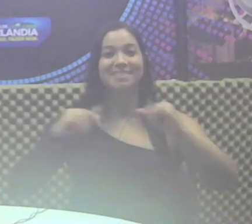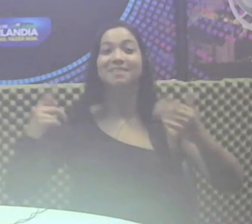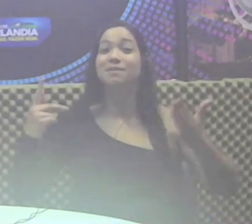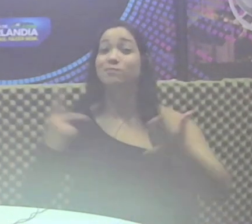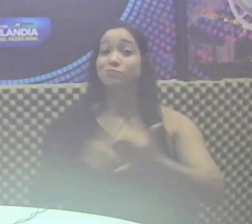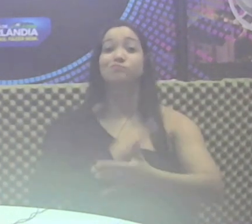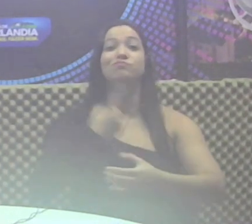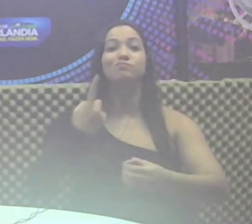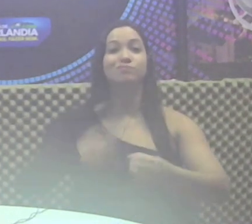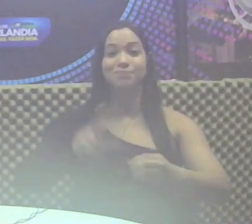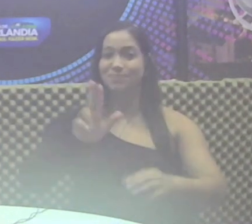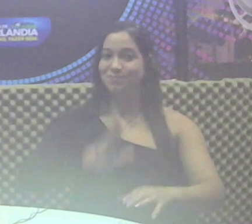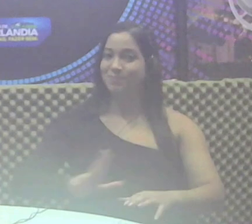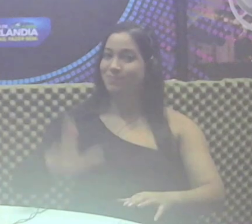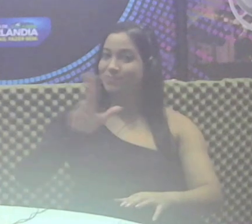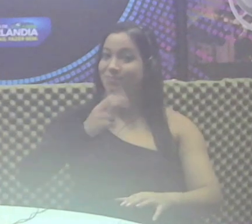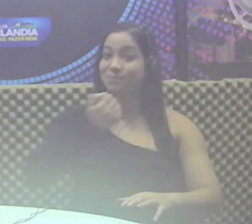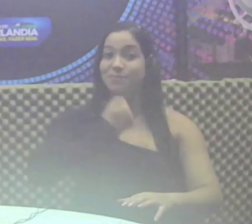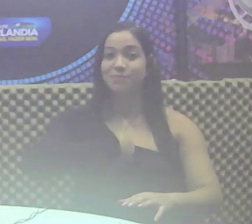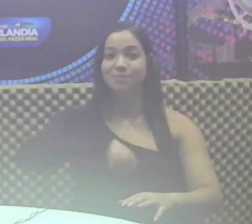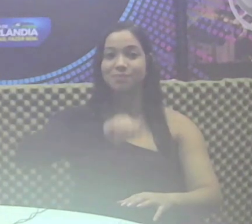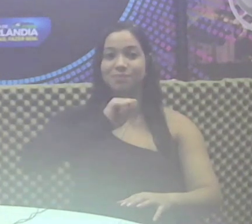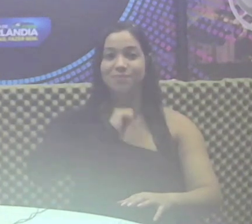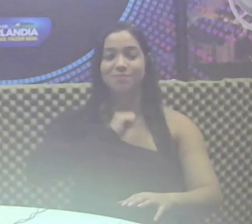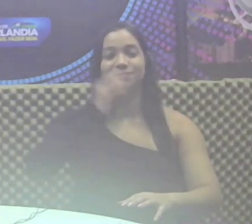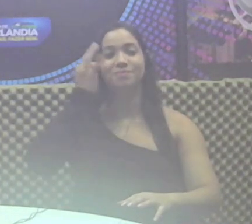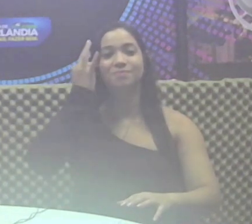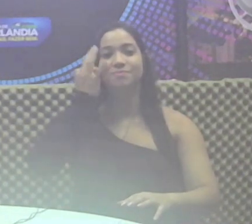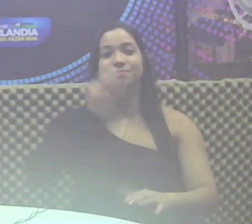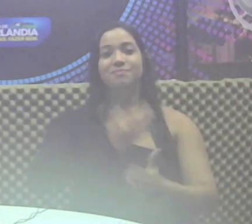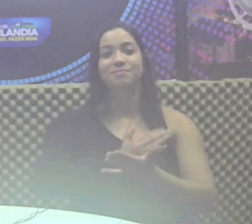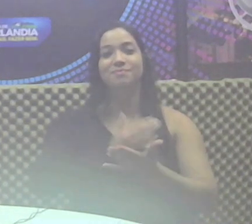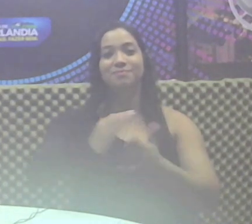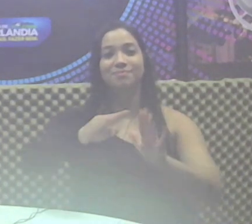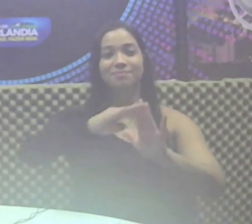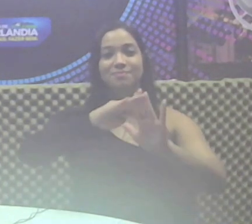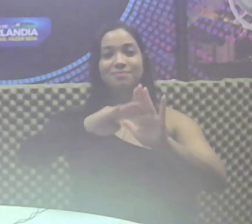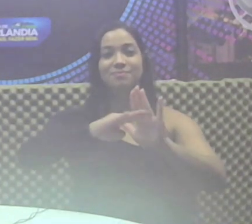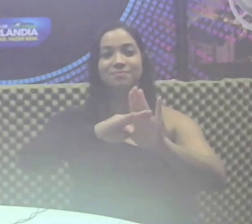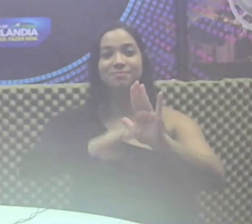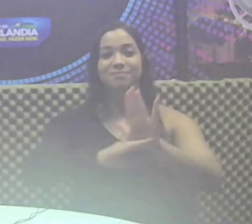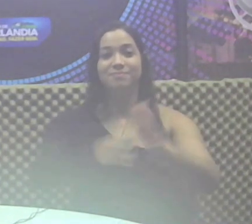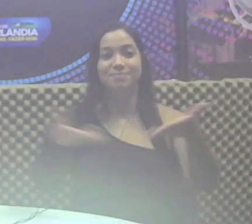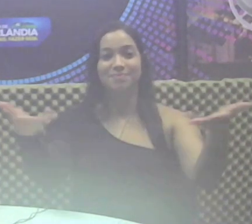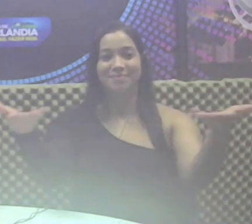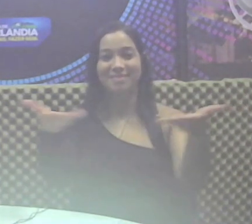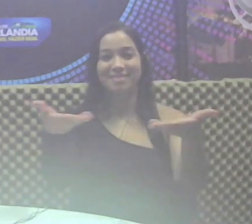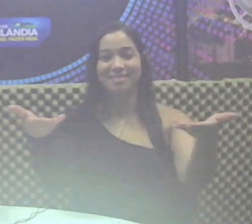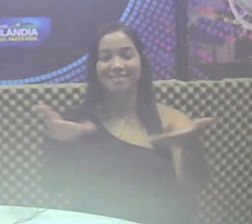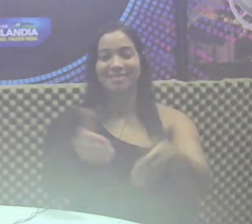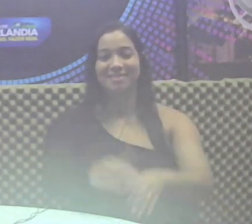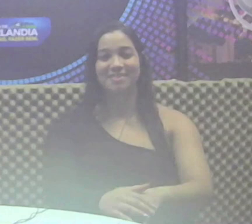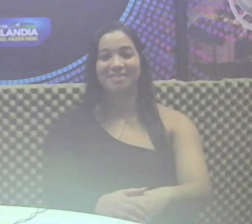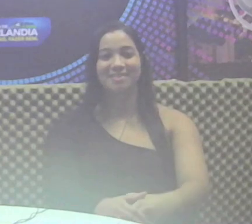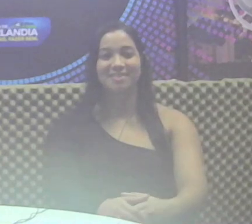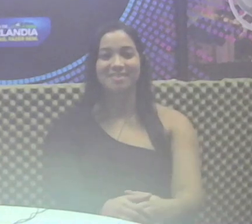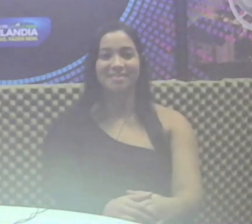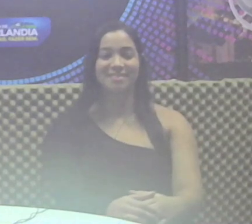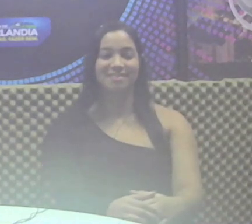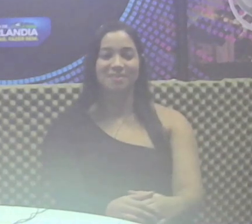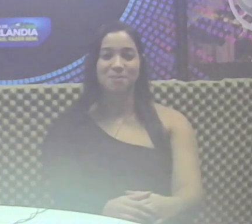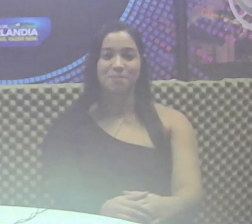fato acontece em Uberlândia. Eu sou o Fernando Cassi e começamos com os destaques da edição de hoje.